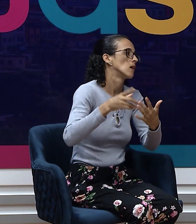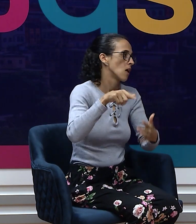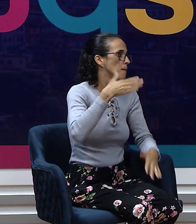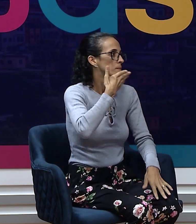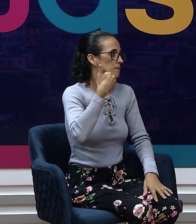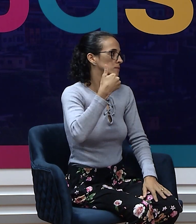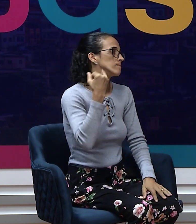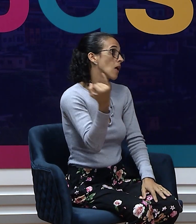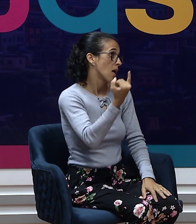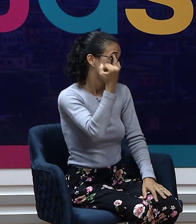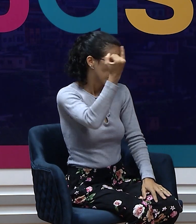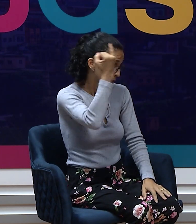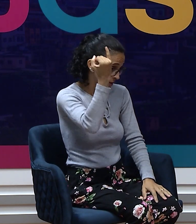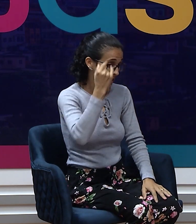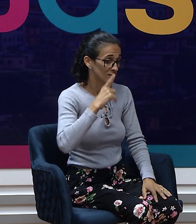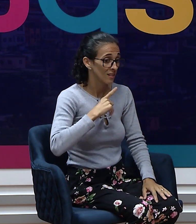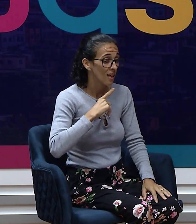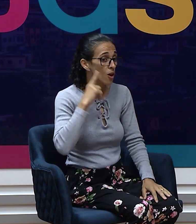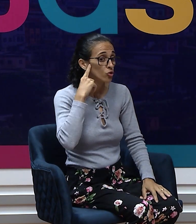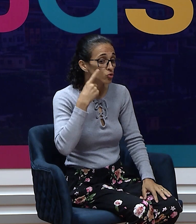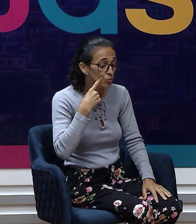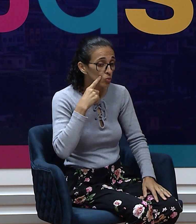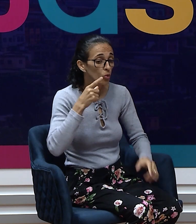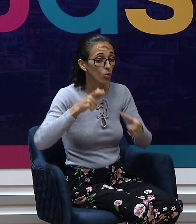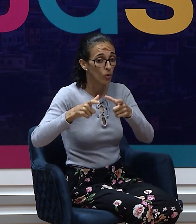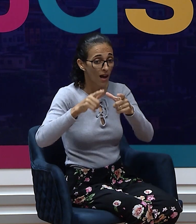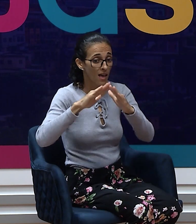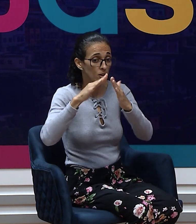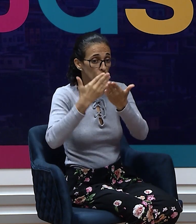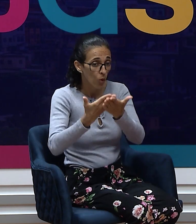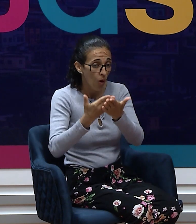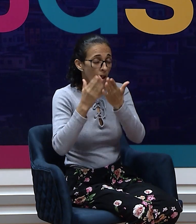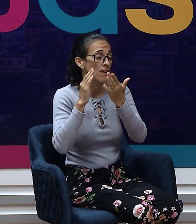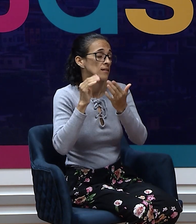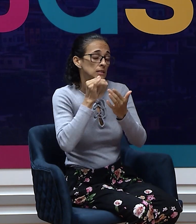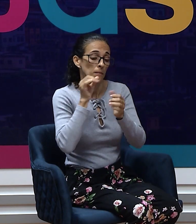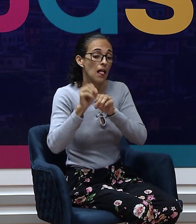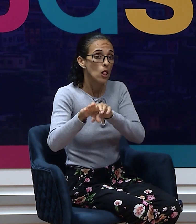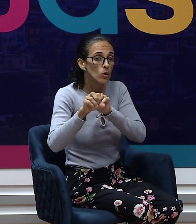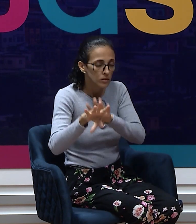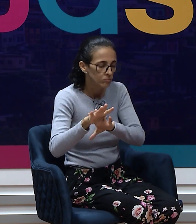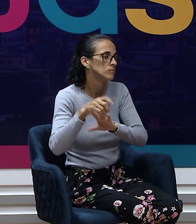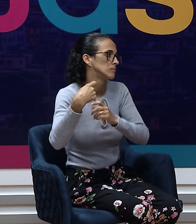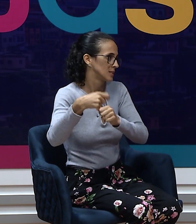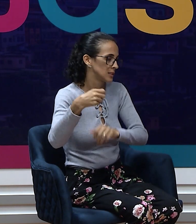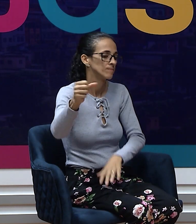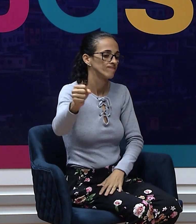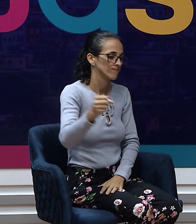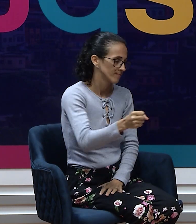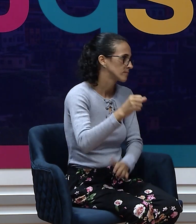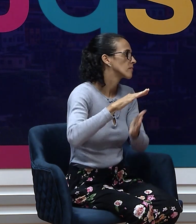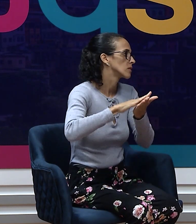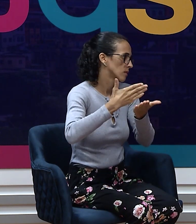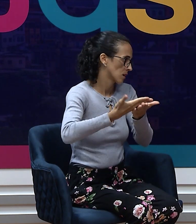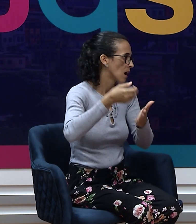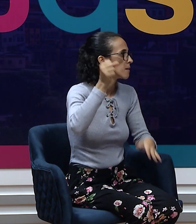as informações, comecei a ter conhecimento. É muito importante que os surdos ocupem esses espaços e que a